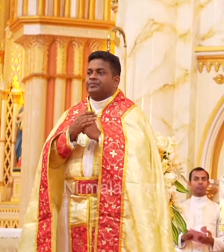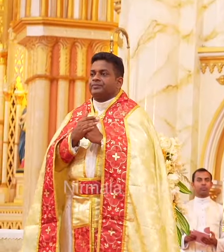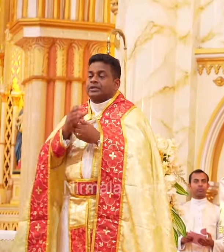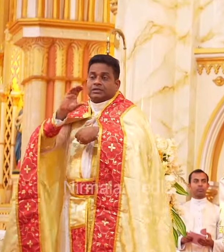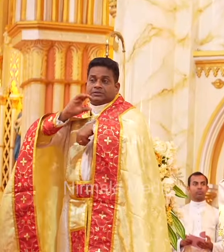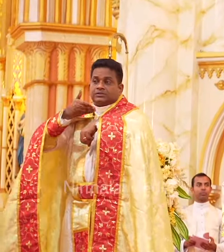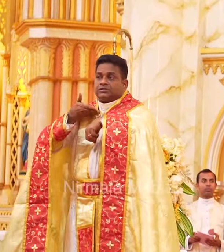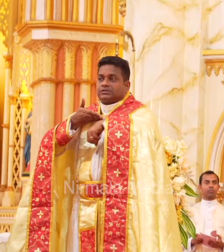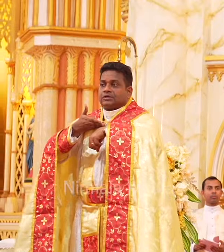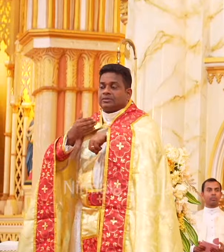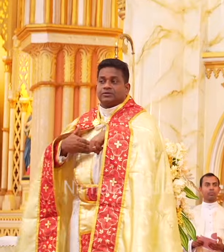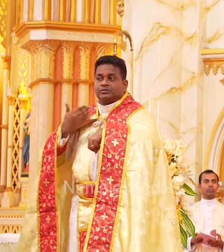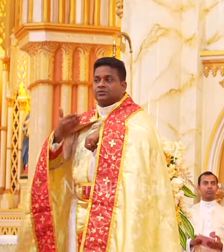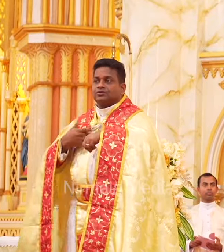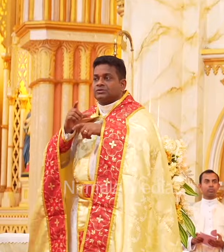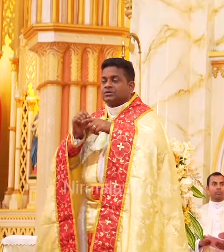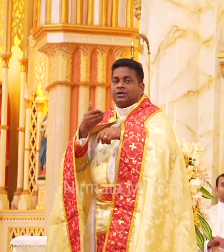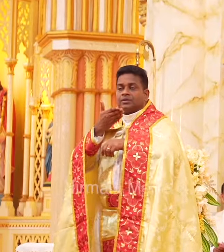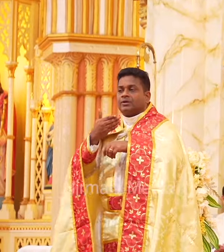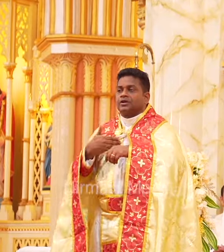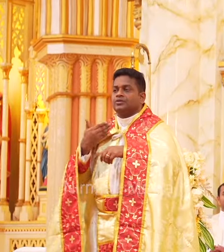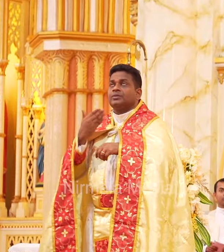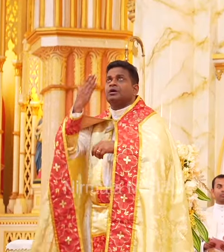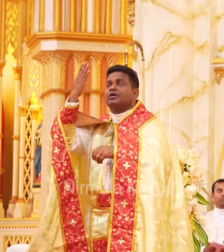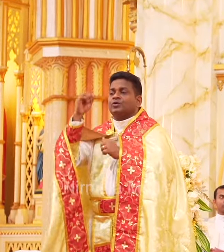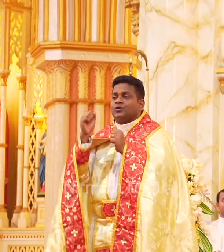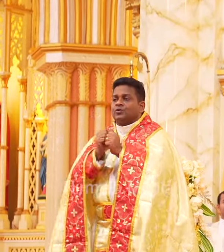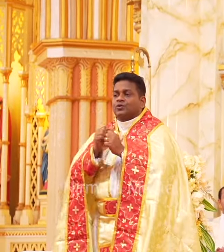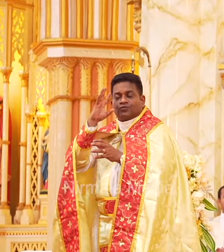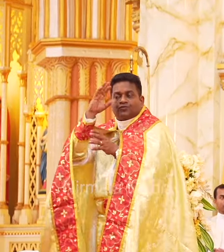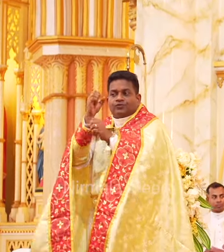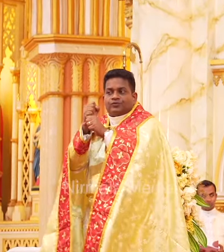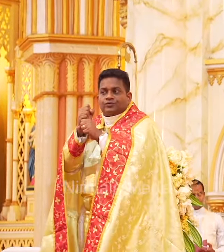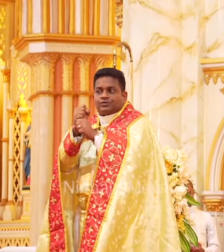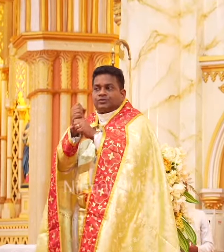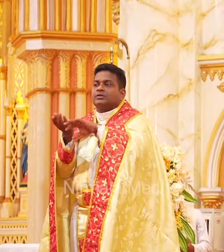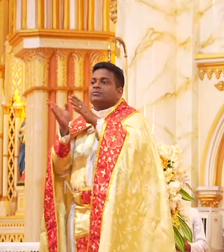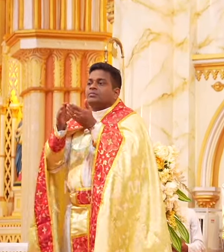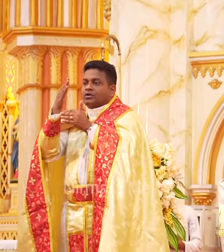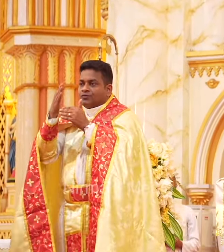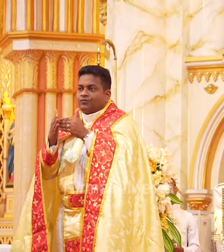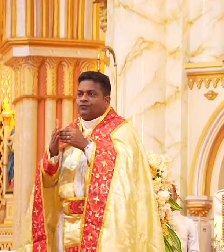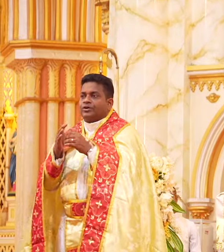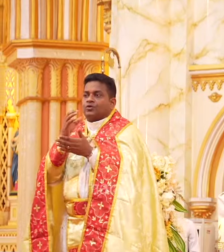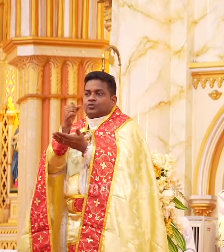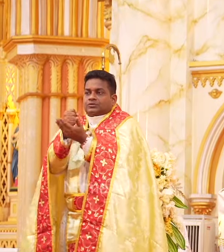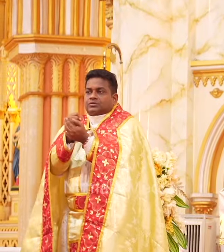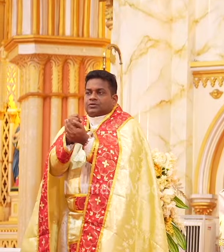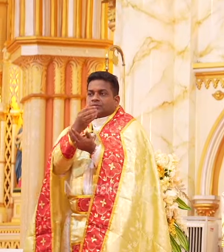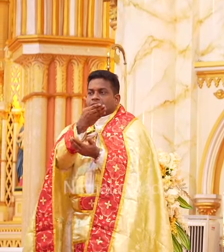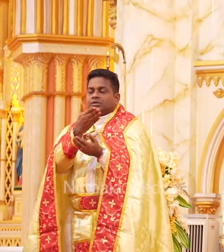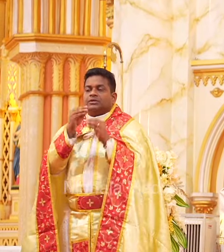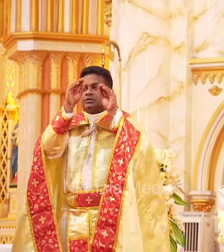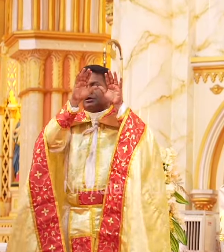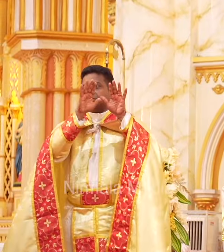സഭാ ശുശ്രൂഷയിൽ ആനന്ദം കണ്ടെത്തുവാനും അങ്ങയോടുള്ള വിശ്വസ്തതയിൽ മരണം വരെ ഉറച്ചു നിൽക്കുവാനും ഈ ആൾക്ക്